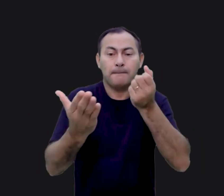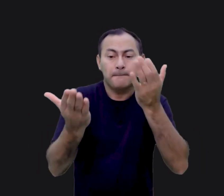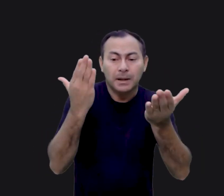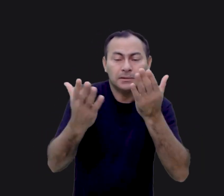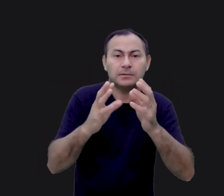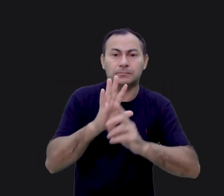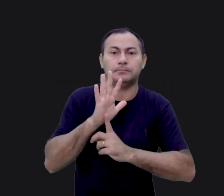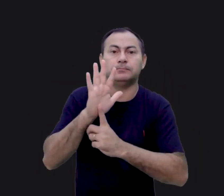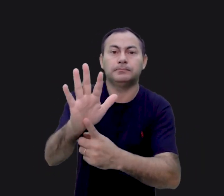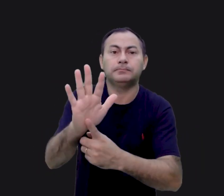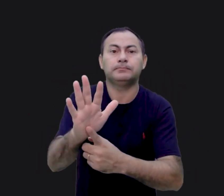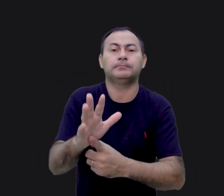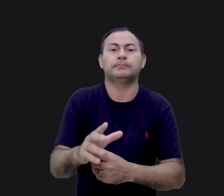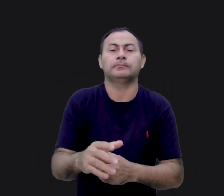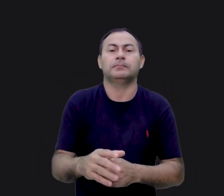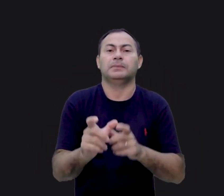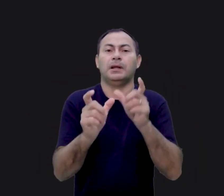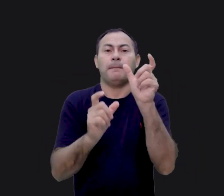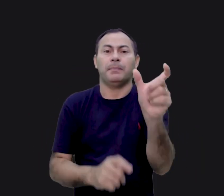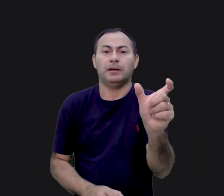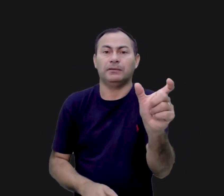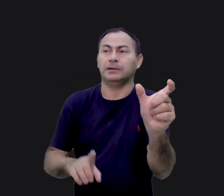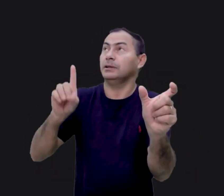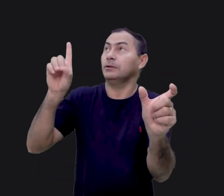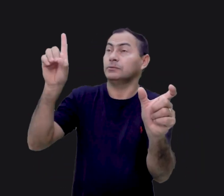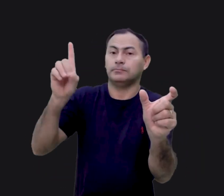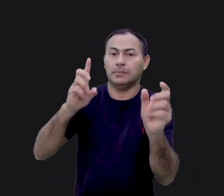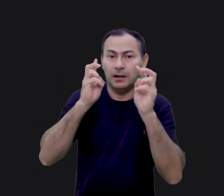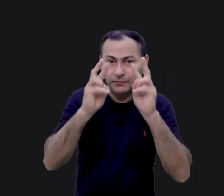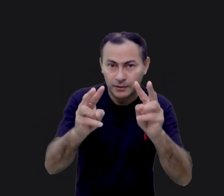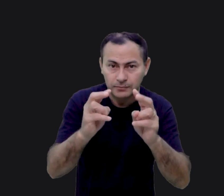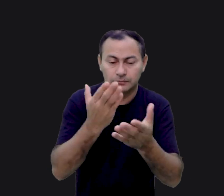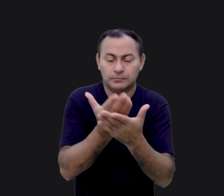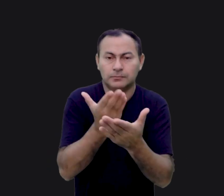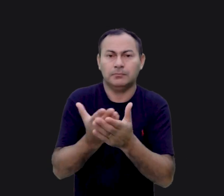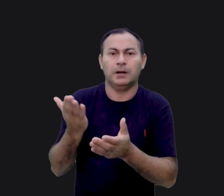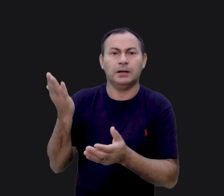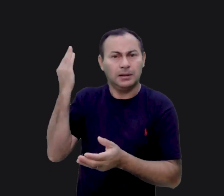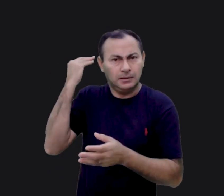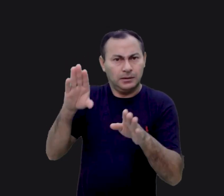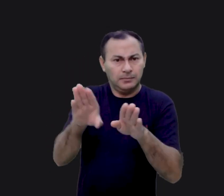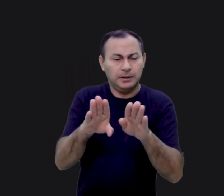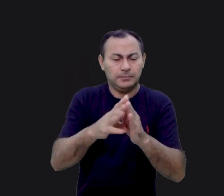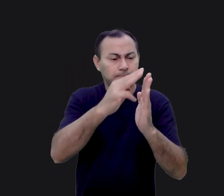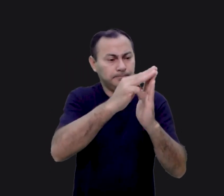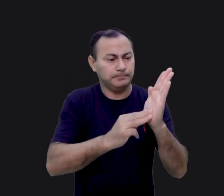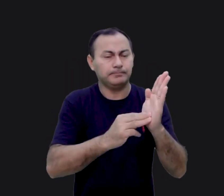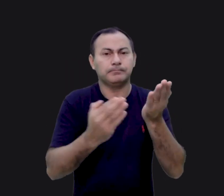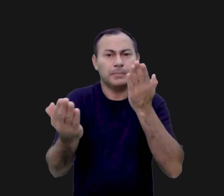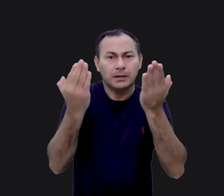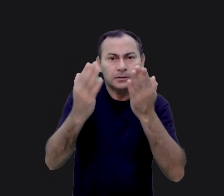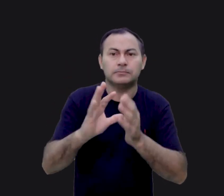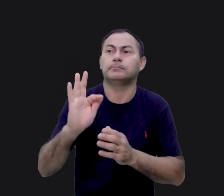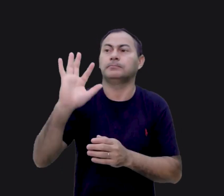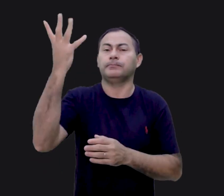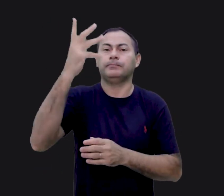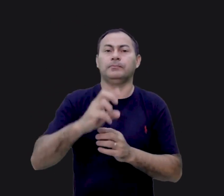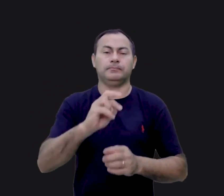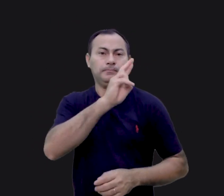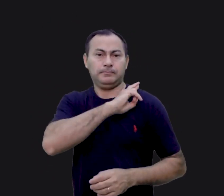baseado na revelação na palavra de Deus vimos isso no estudo anterior também esse método está baseado no fato de que